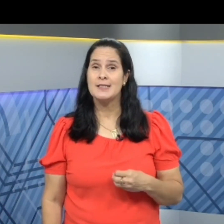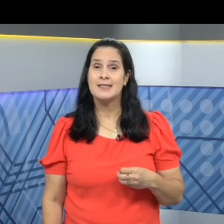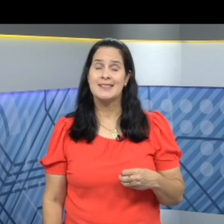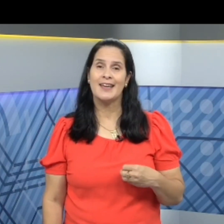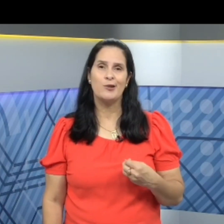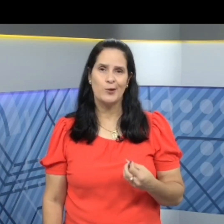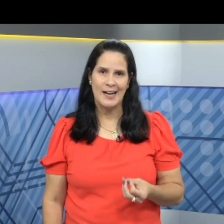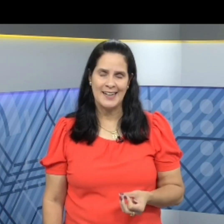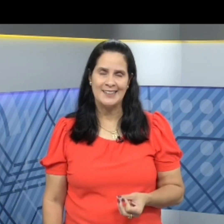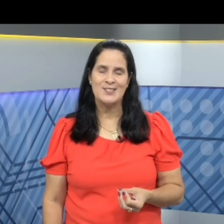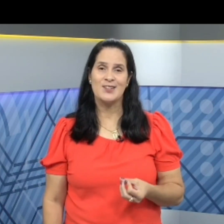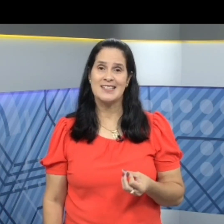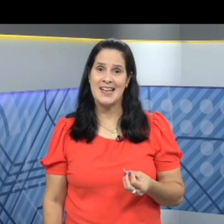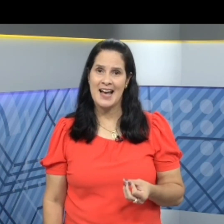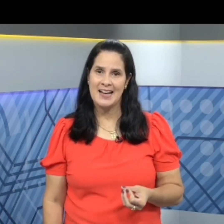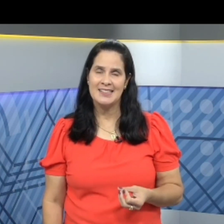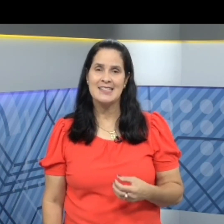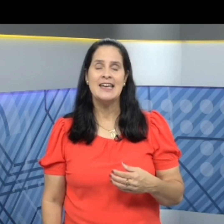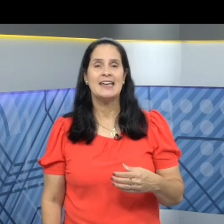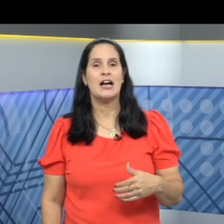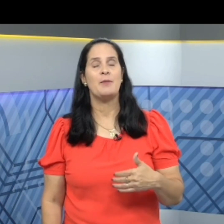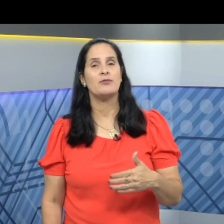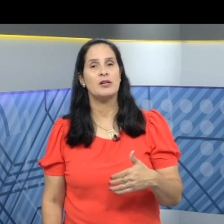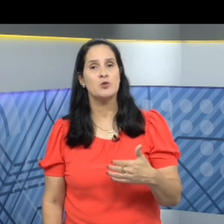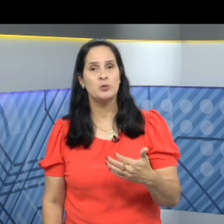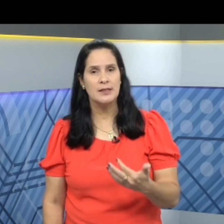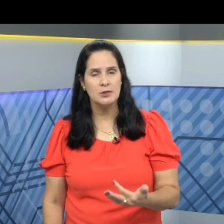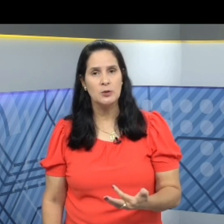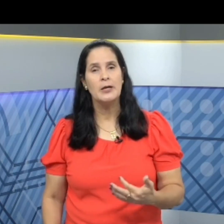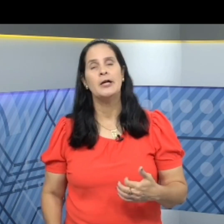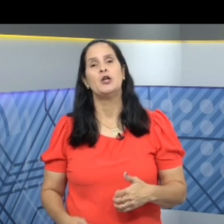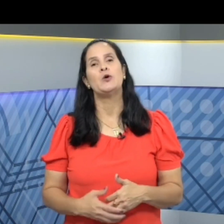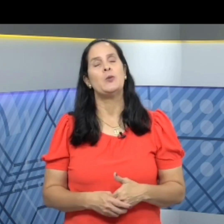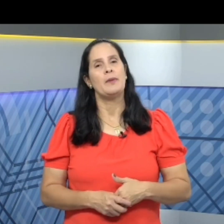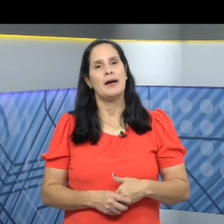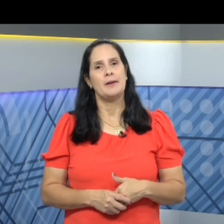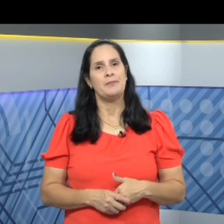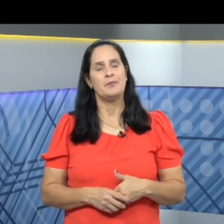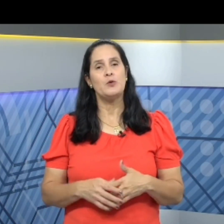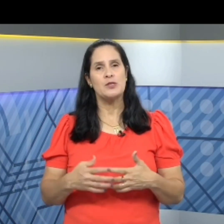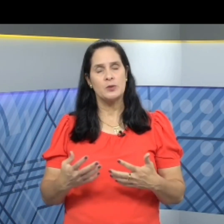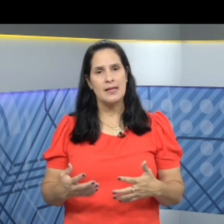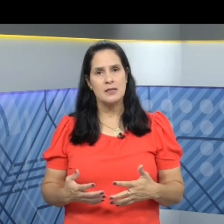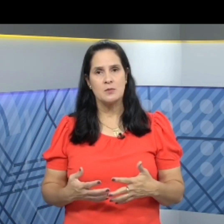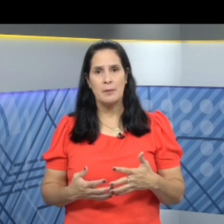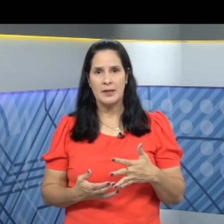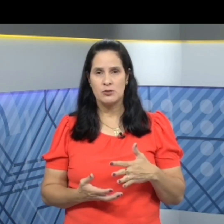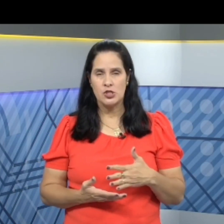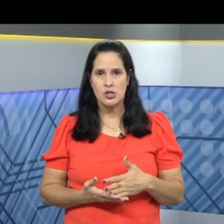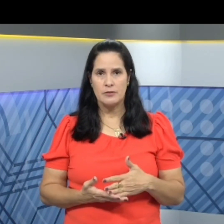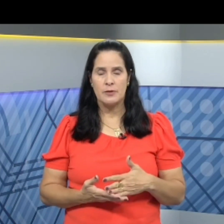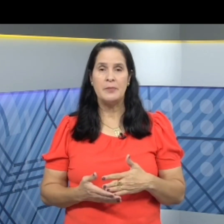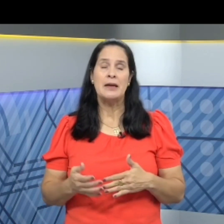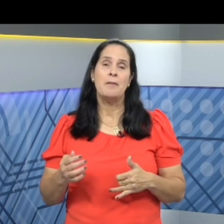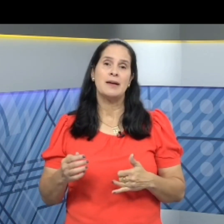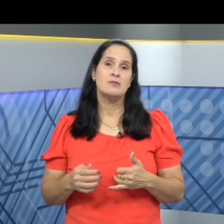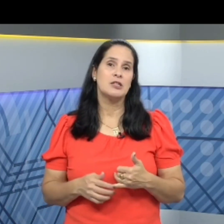doses equivocadas, doses erradas, que acabavam resultando numa surdez, numa perda auditiva. Mas o grande